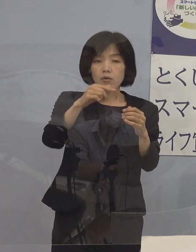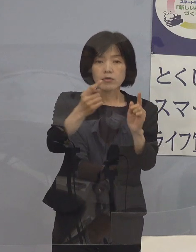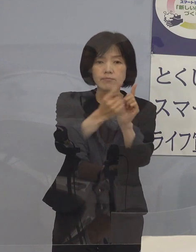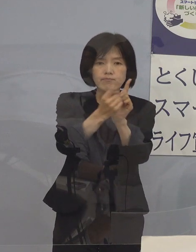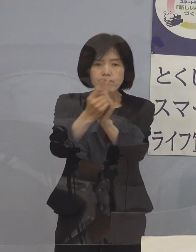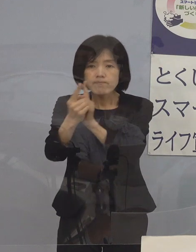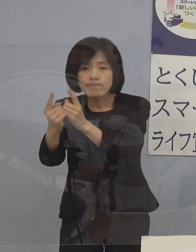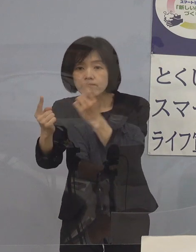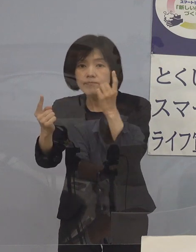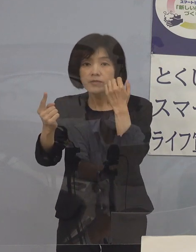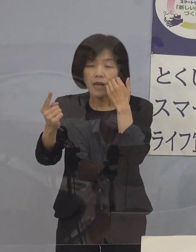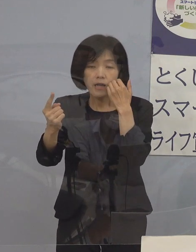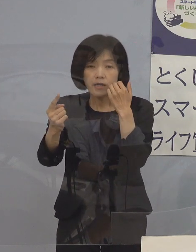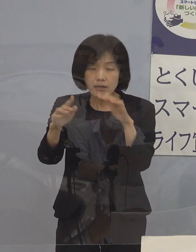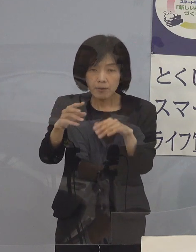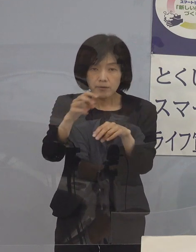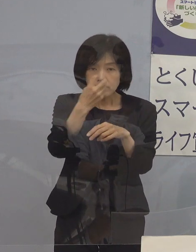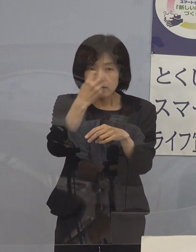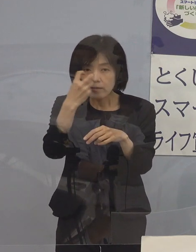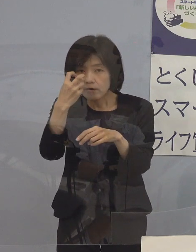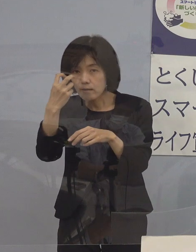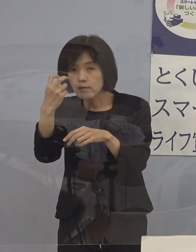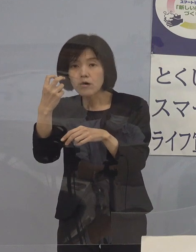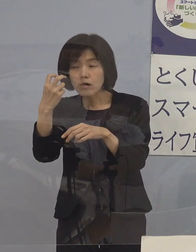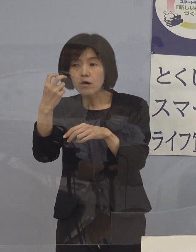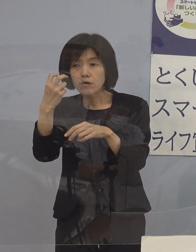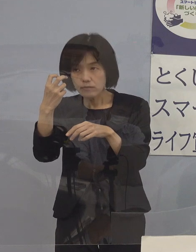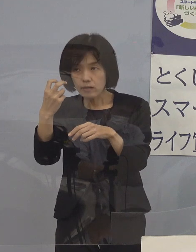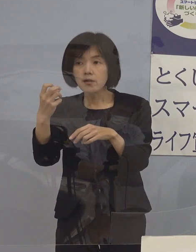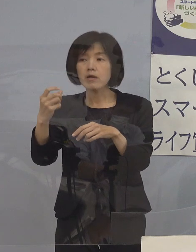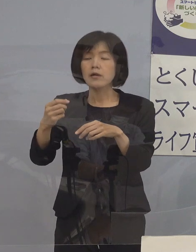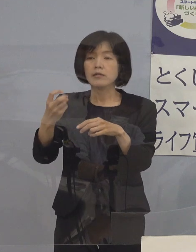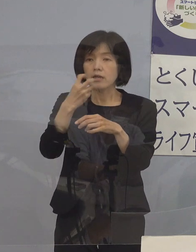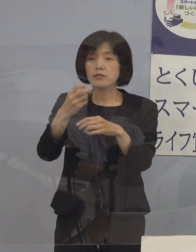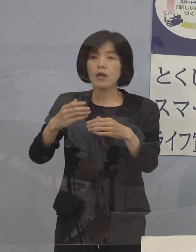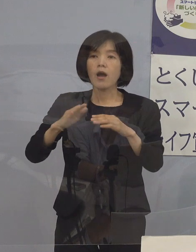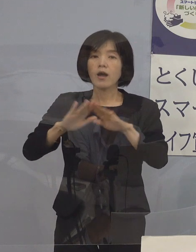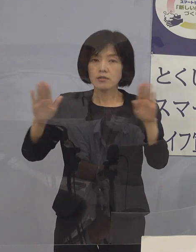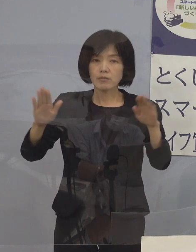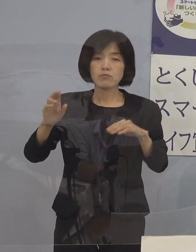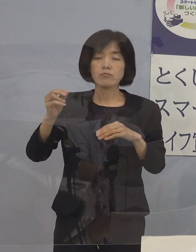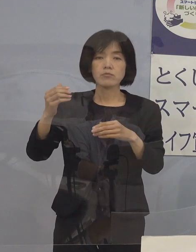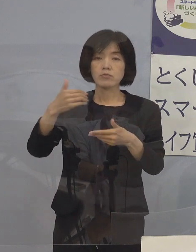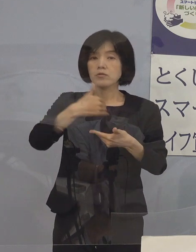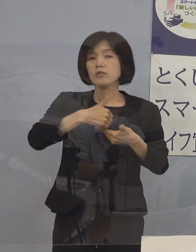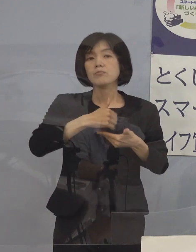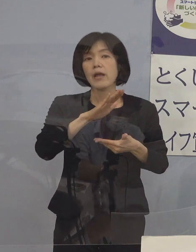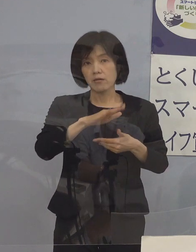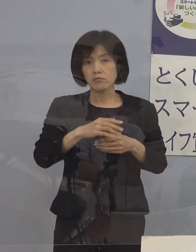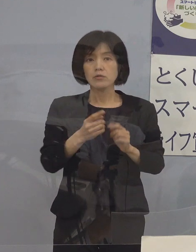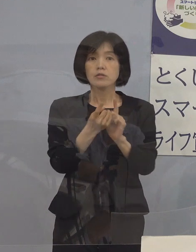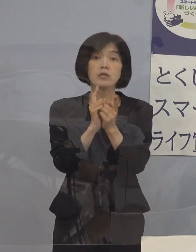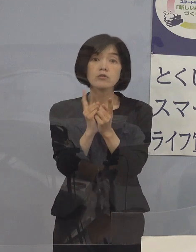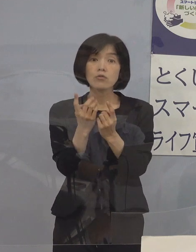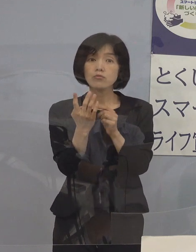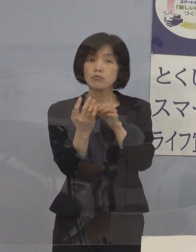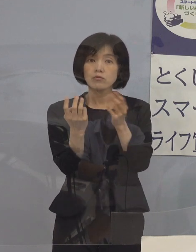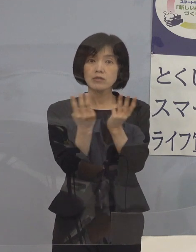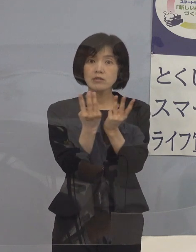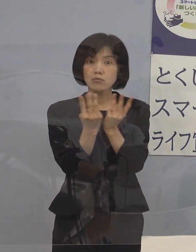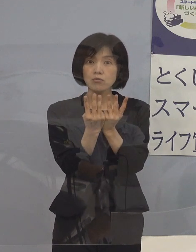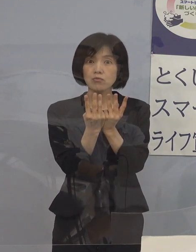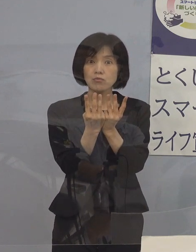そうしたものについて割り出して、で直ちに検査に移る、このように聞いています。 その接触者の人数っていうのは、 これ